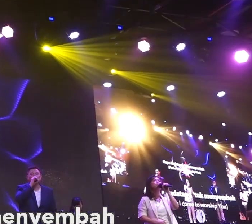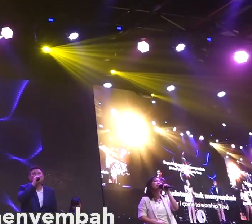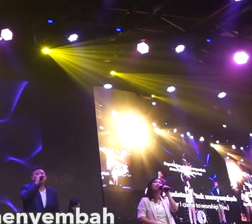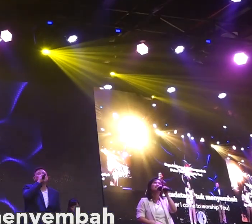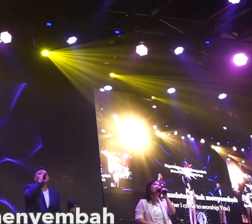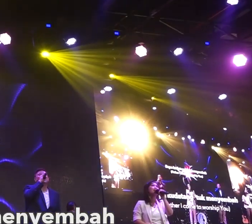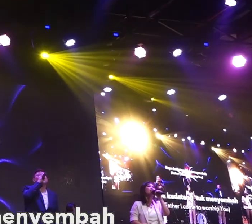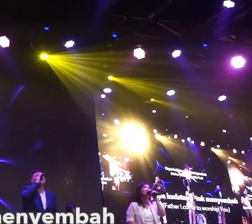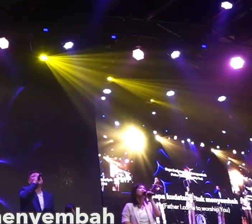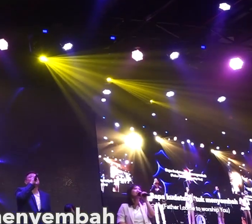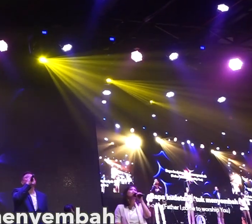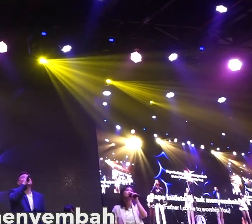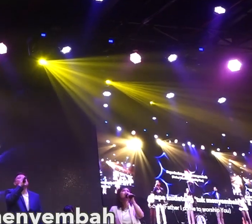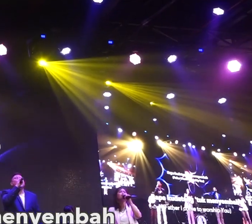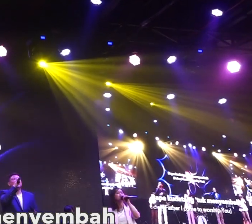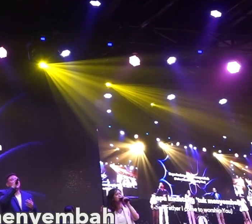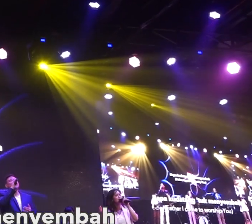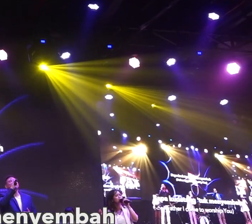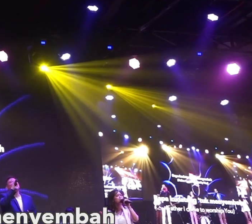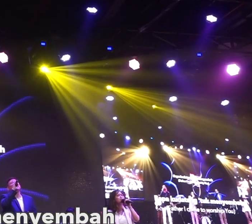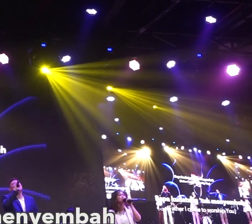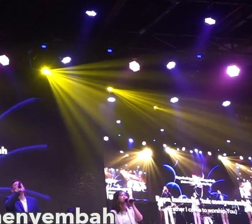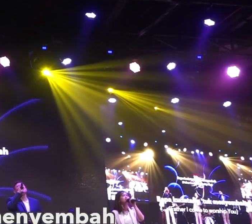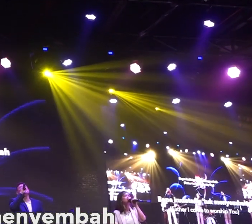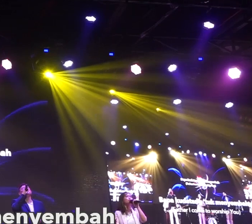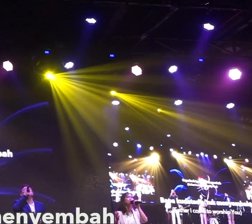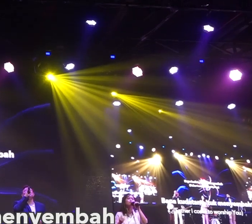Bapa-Ku datang dan